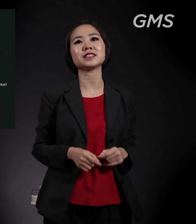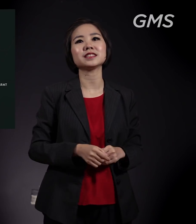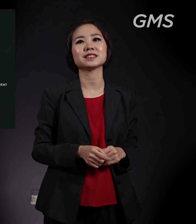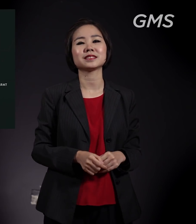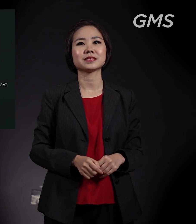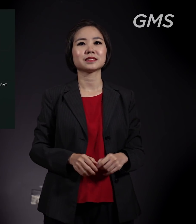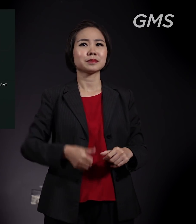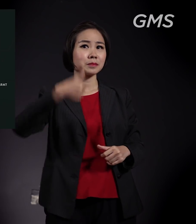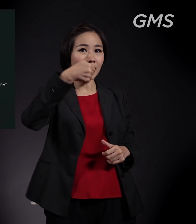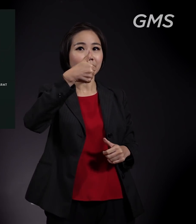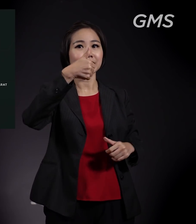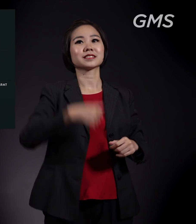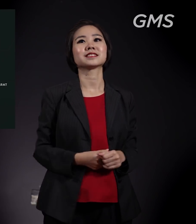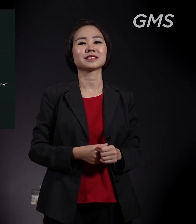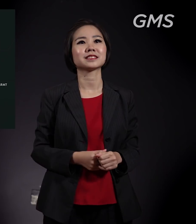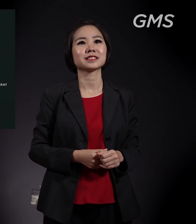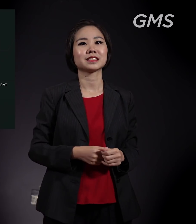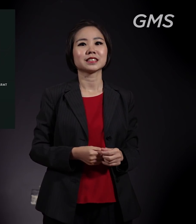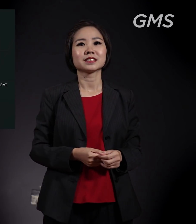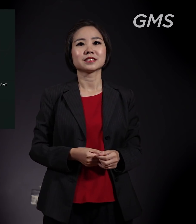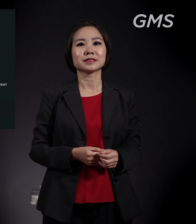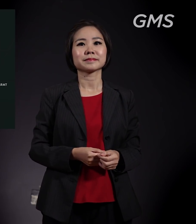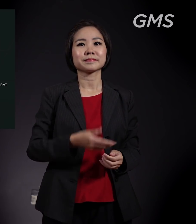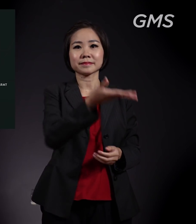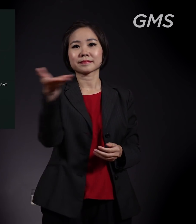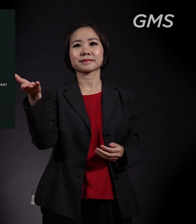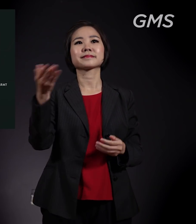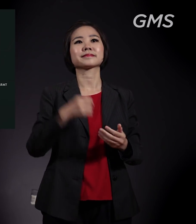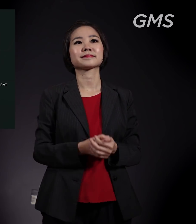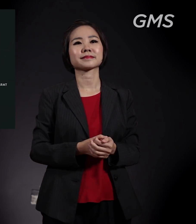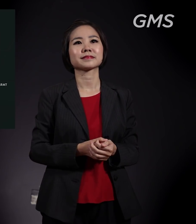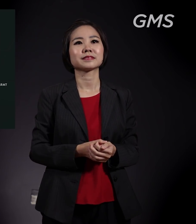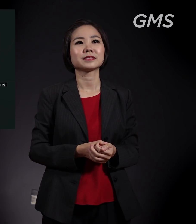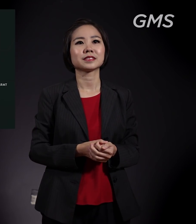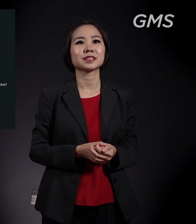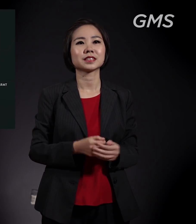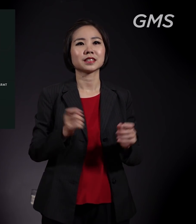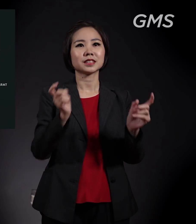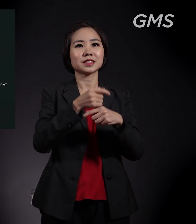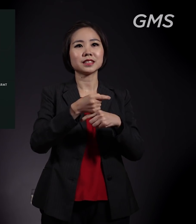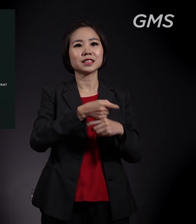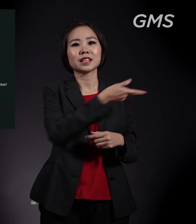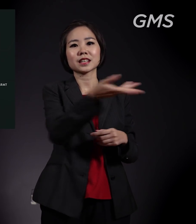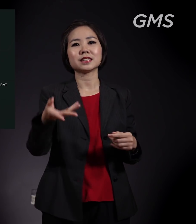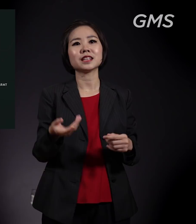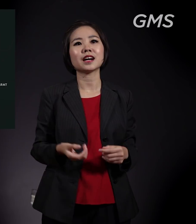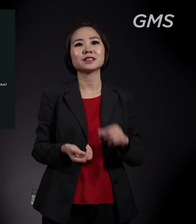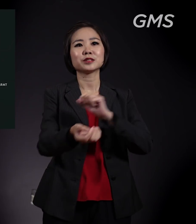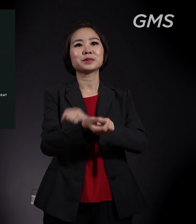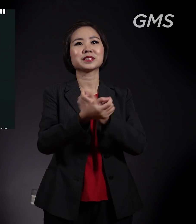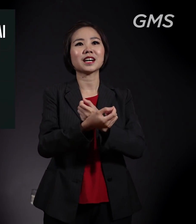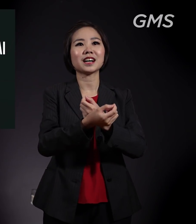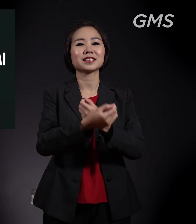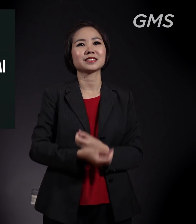share, dan subscribe. Sehingga jika ada program baru, Anda bisa mendapatkan notifikasinya di gadget Anda.